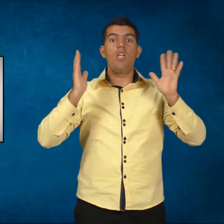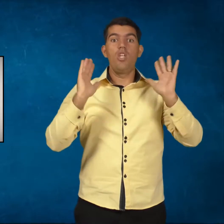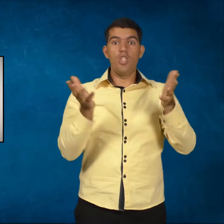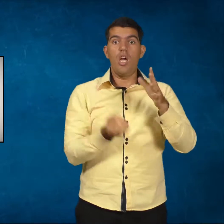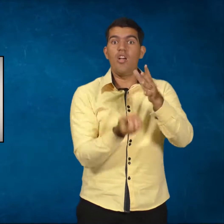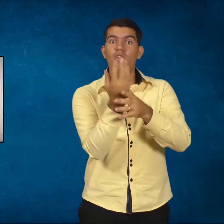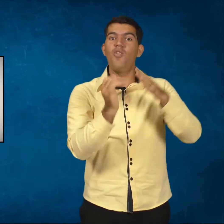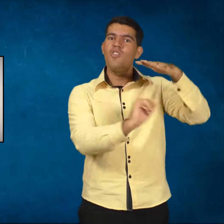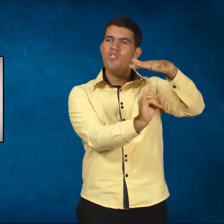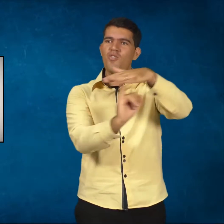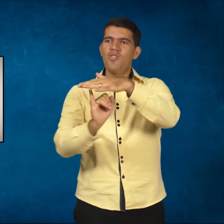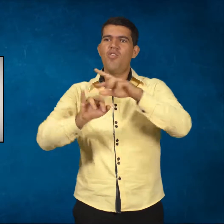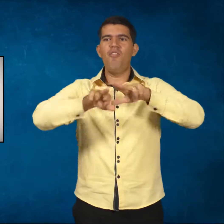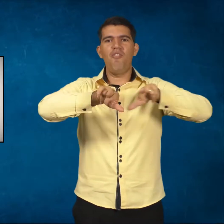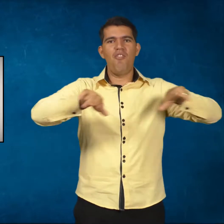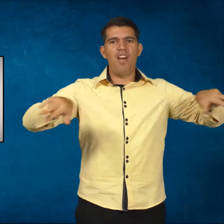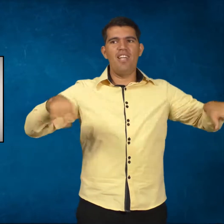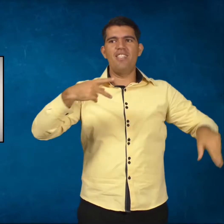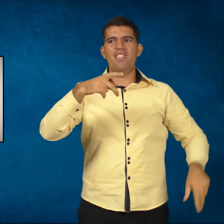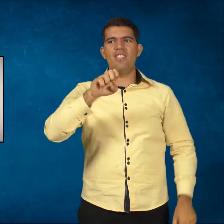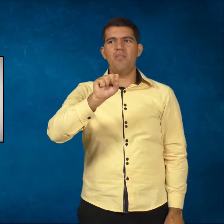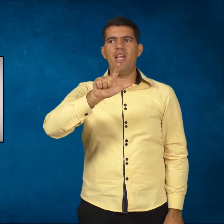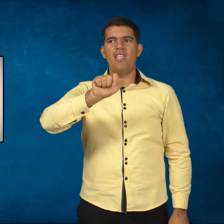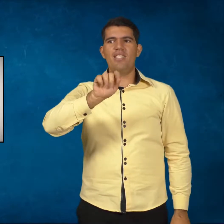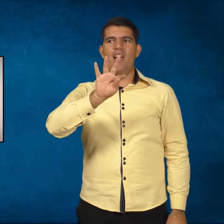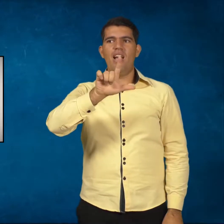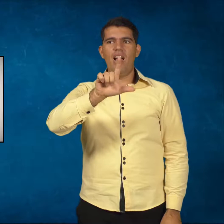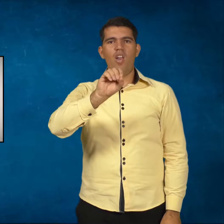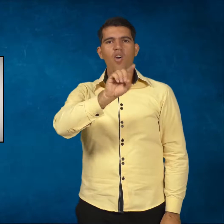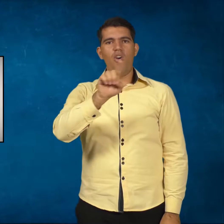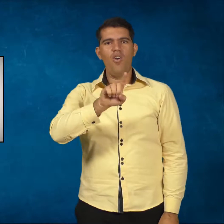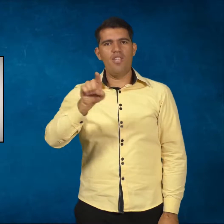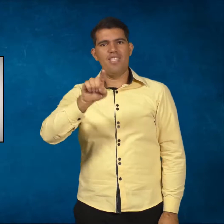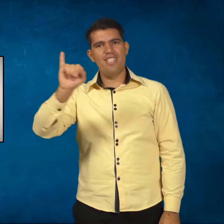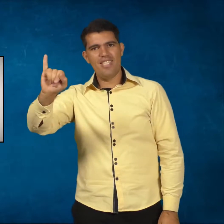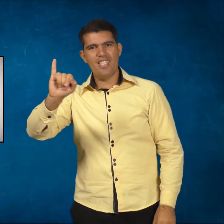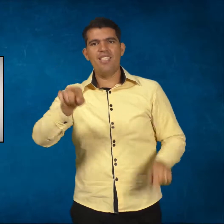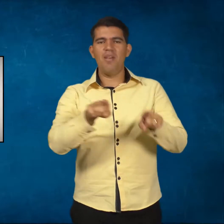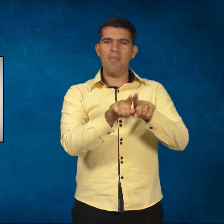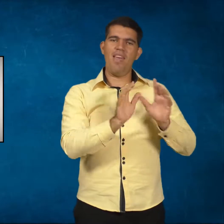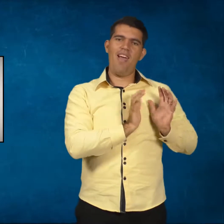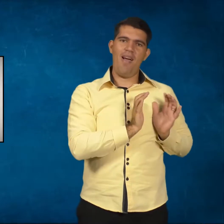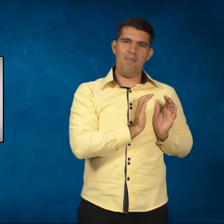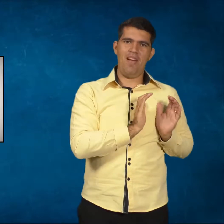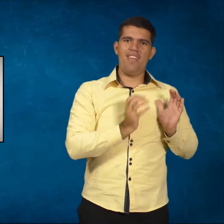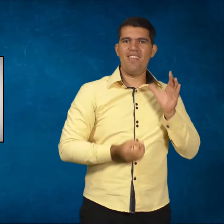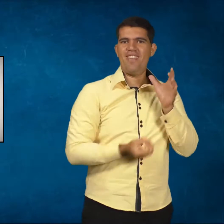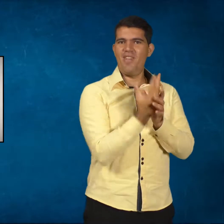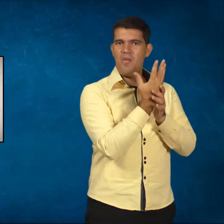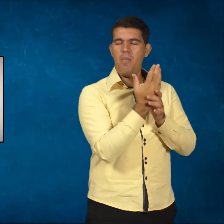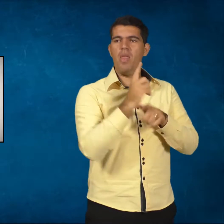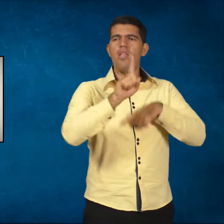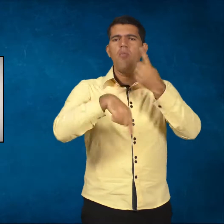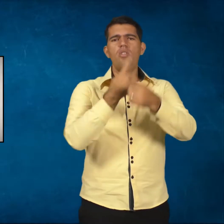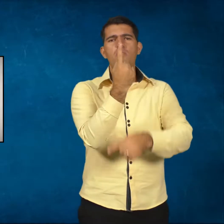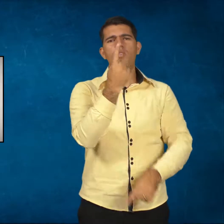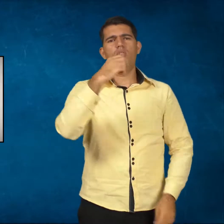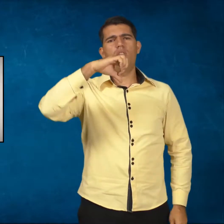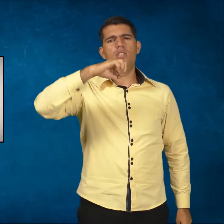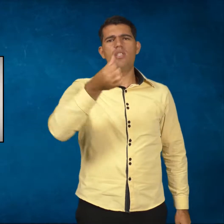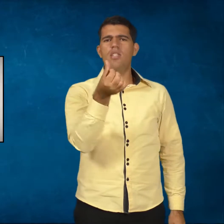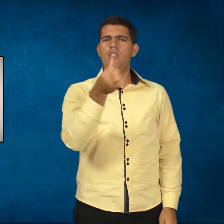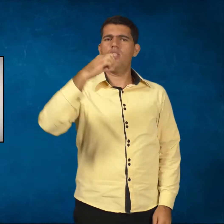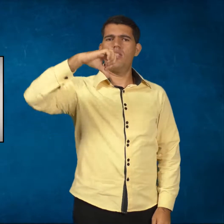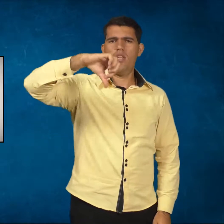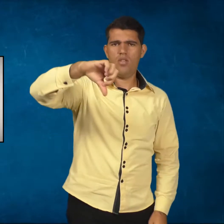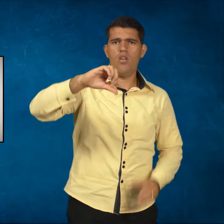surgem instituições como a Sociedade Pestalozzi do Brasil e a APAE. Em 1969, o